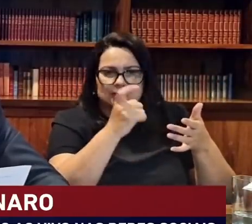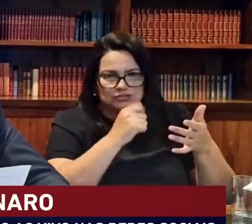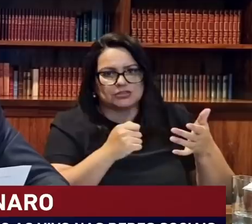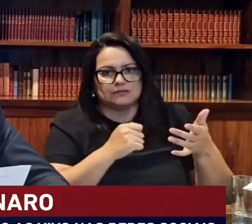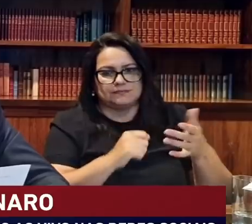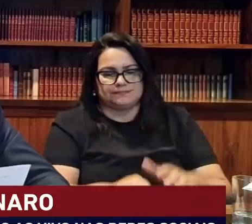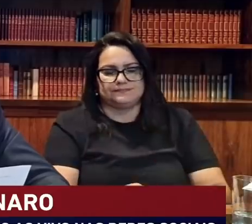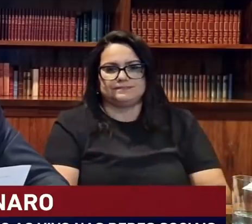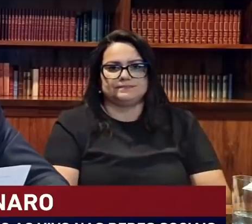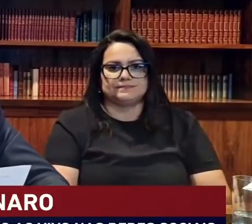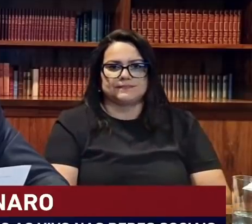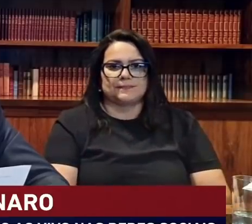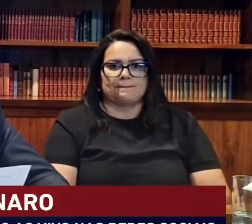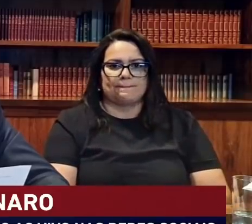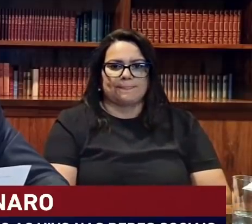certo?